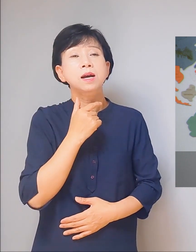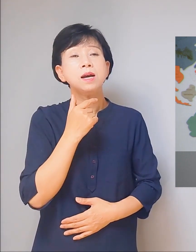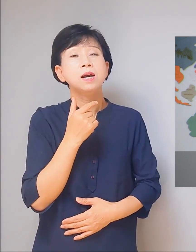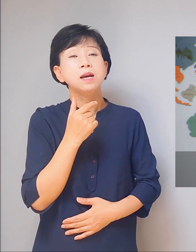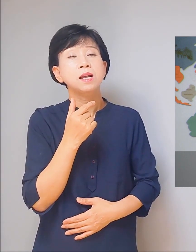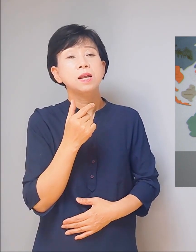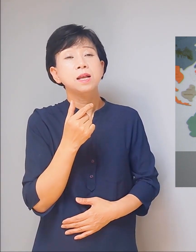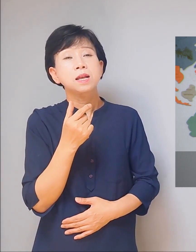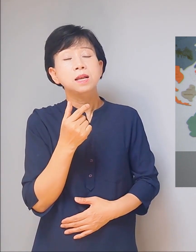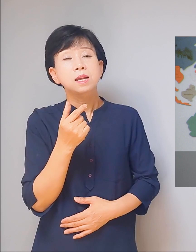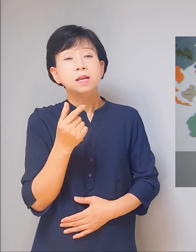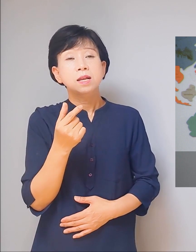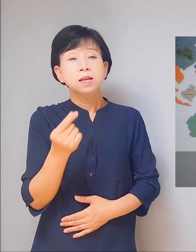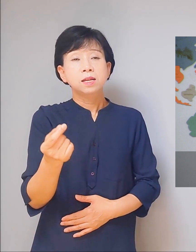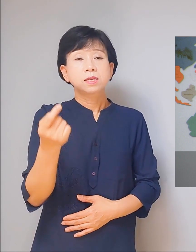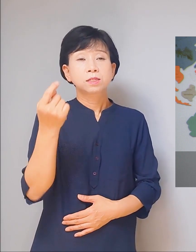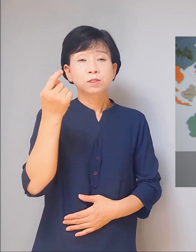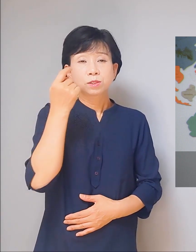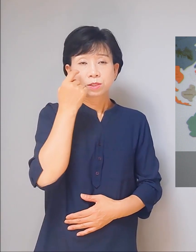헌신하리라.